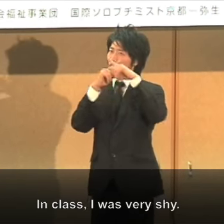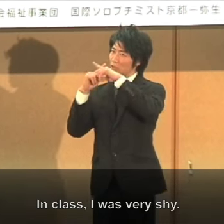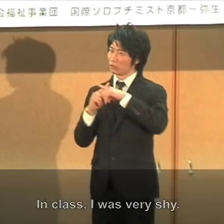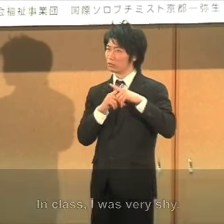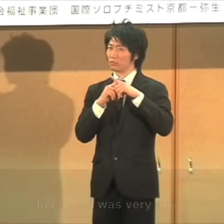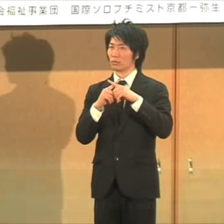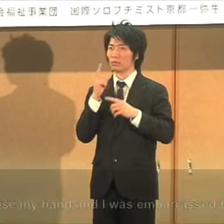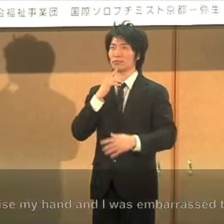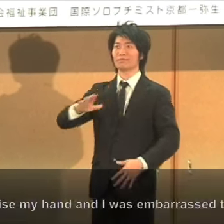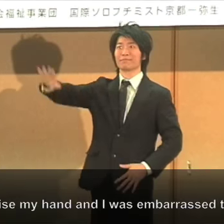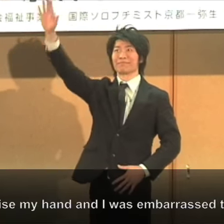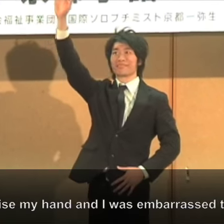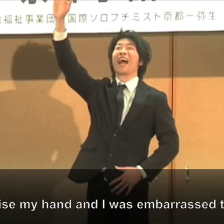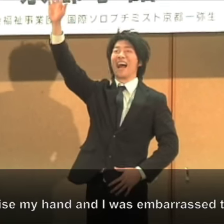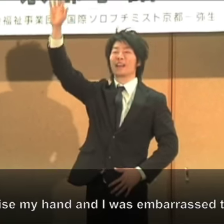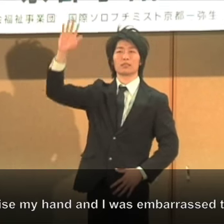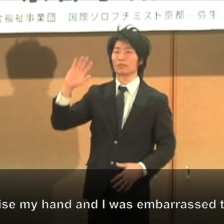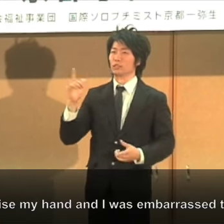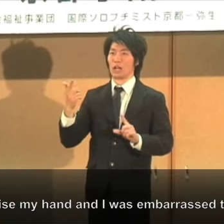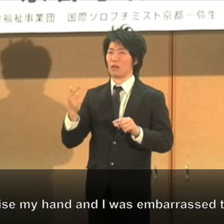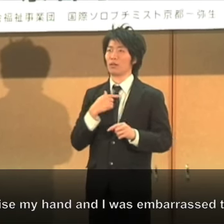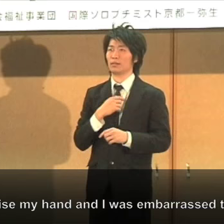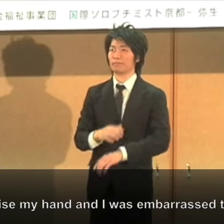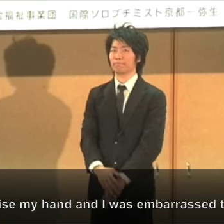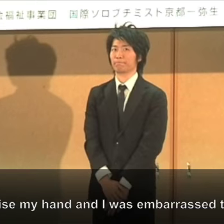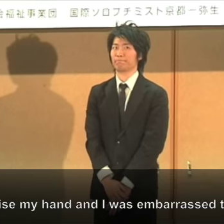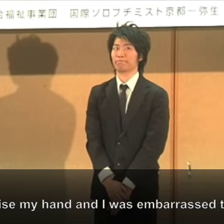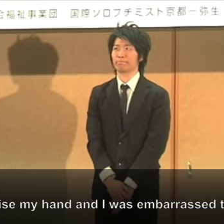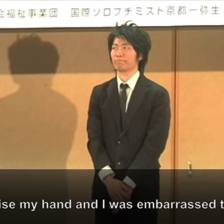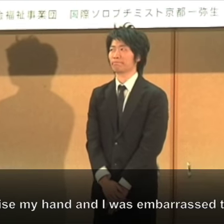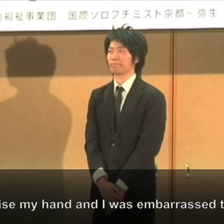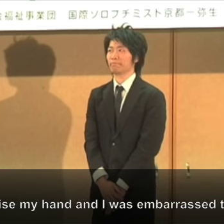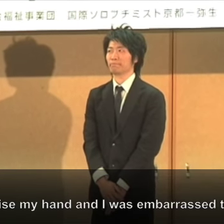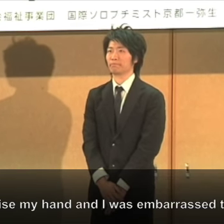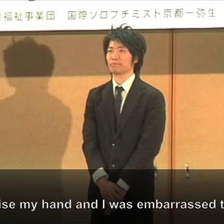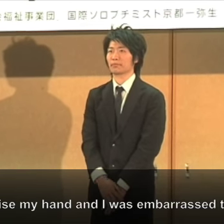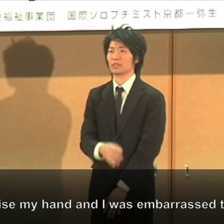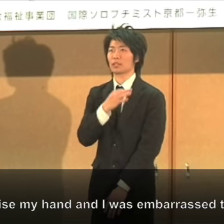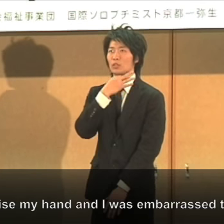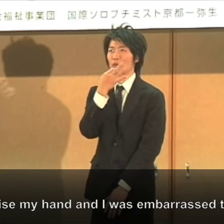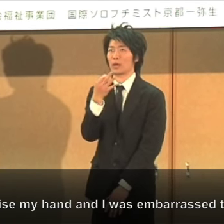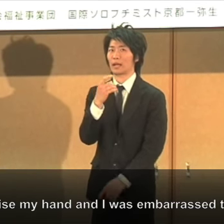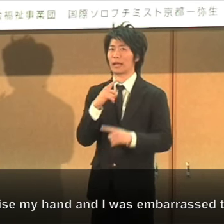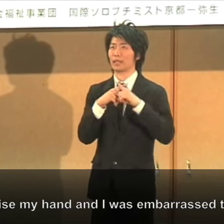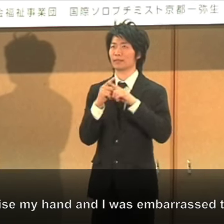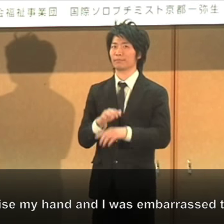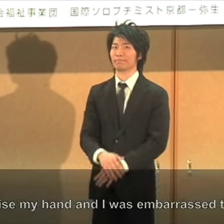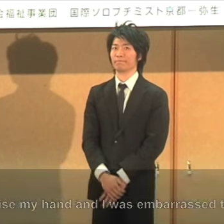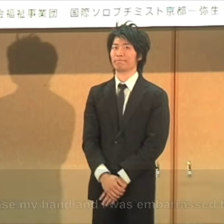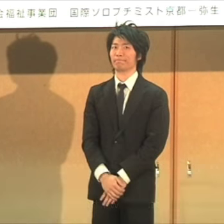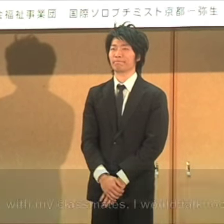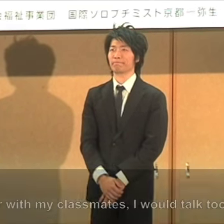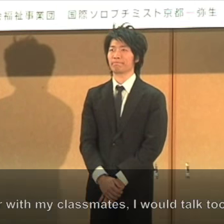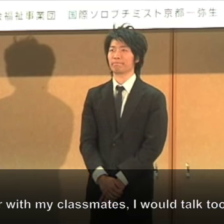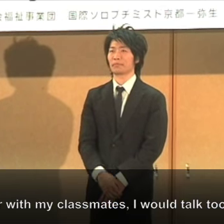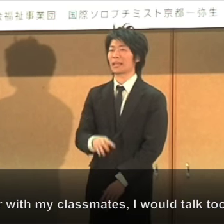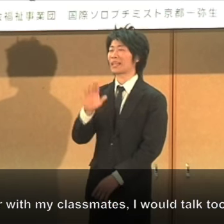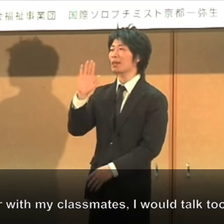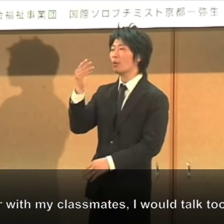ども、まあ、恥ずかしい、私は本当に授業中おとなしい子供でした。もう声が変ではないかなと思